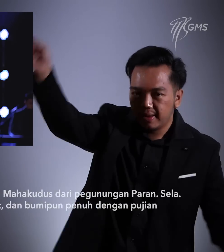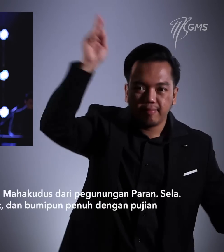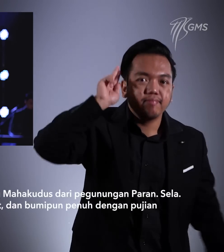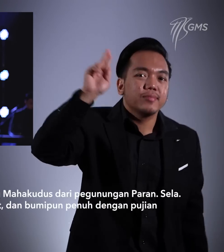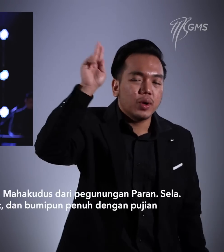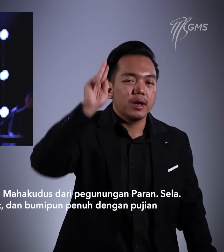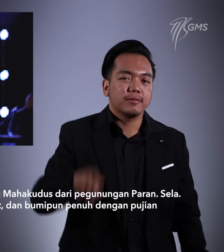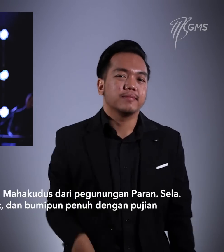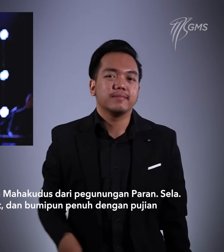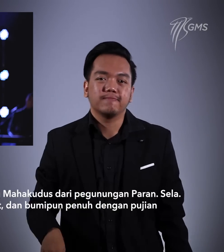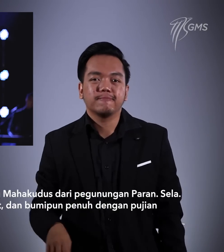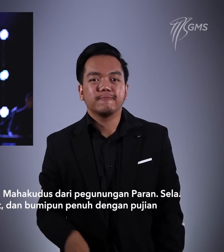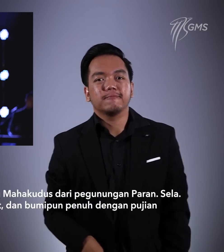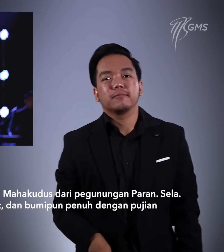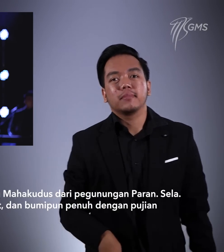Ayat 3, Allah datang dari